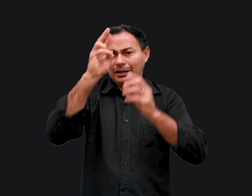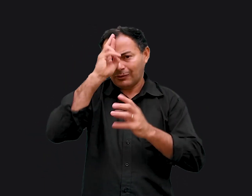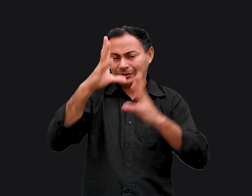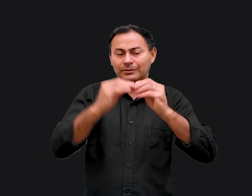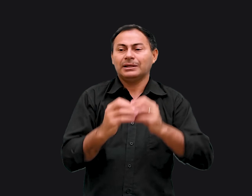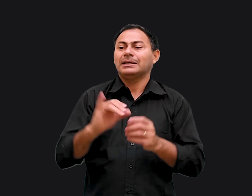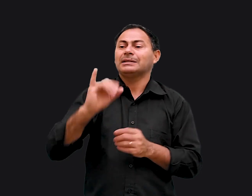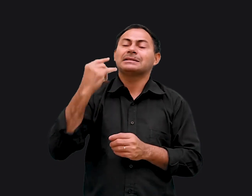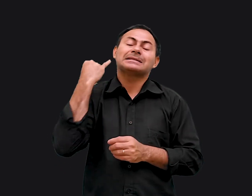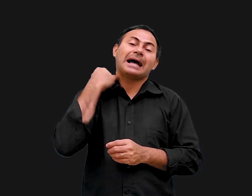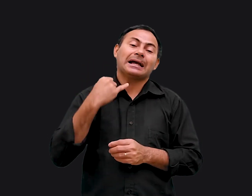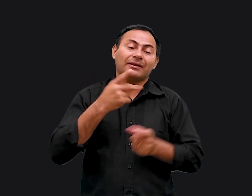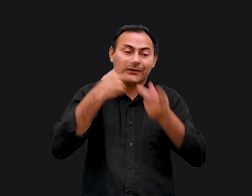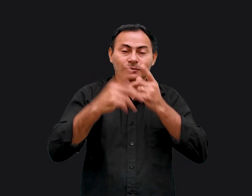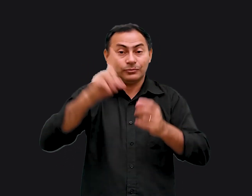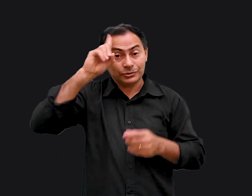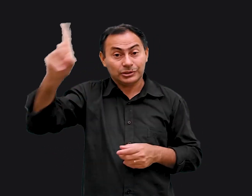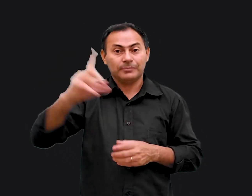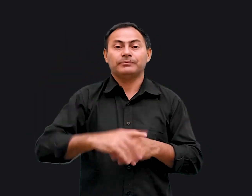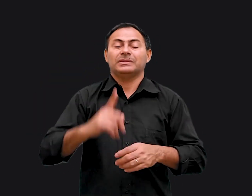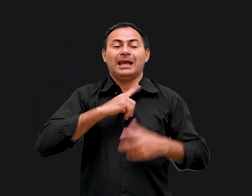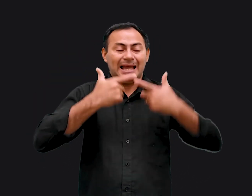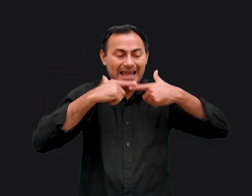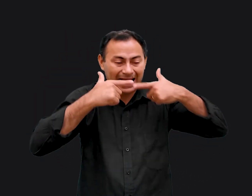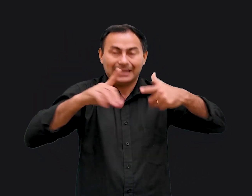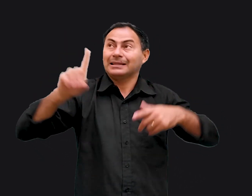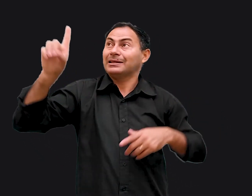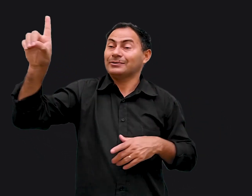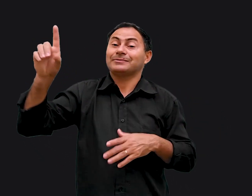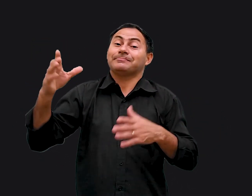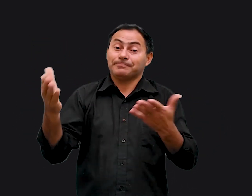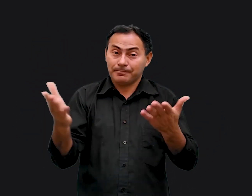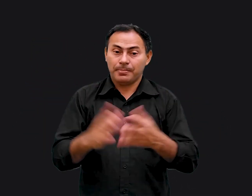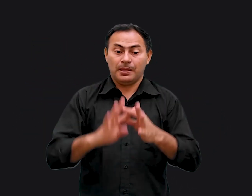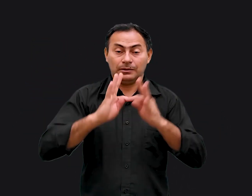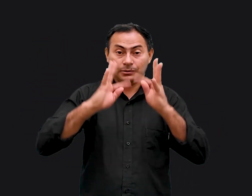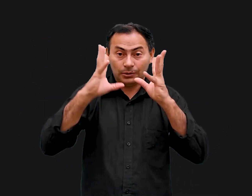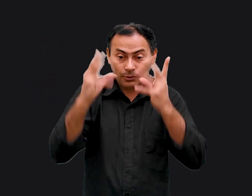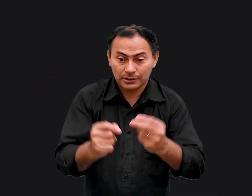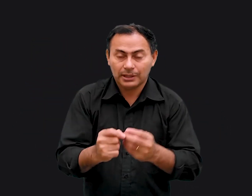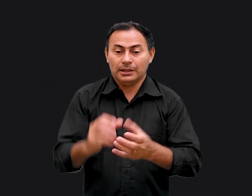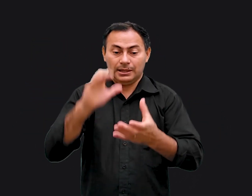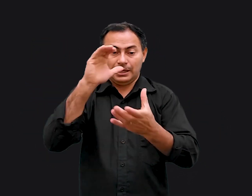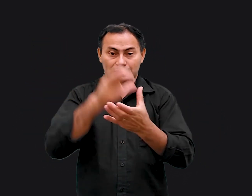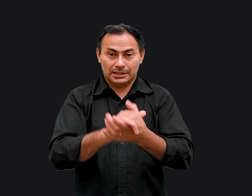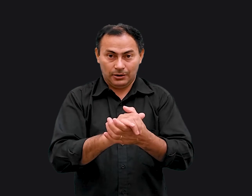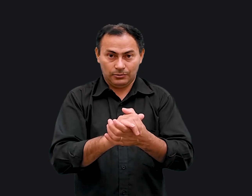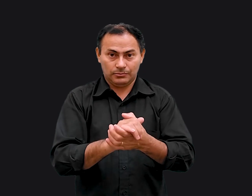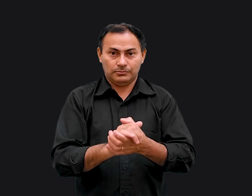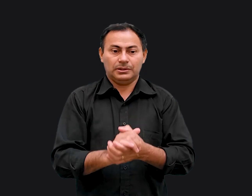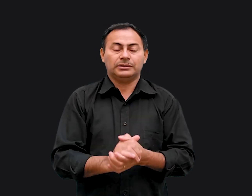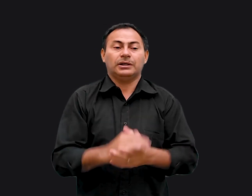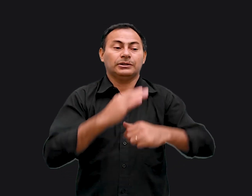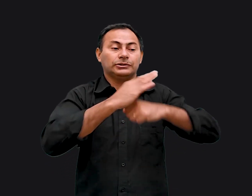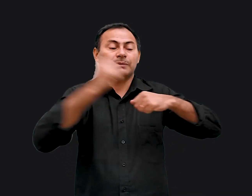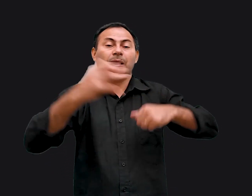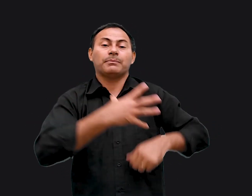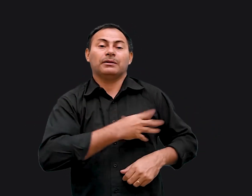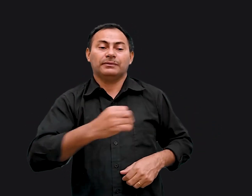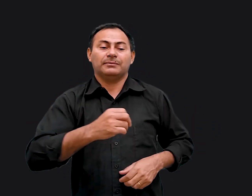Isaac, ela se lembrava que um dia tinha rido de Deus. Toda vez que aquele casal tinham que chamar pelo filho,